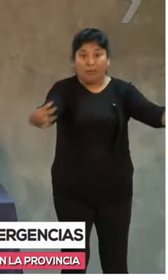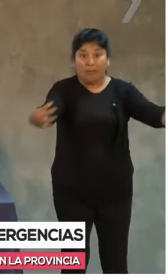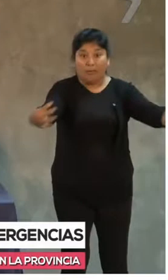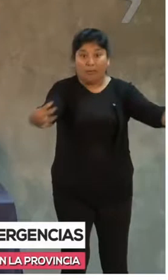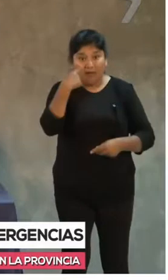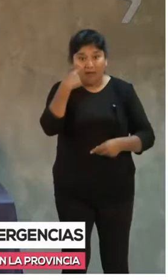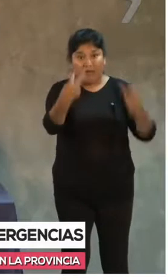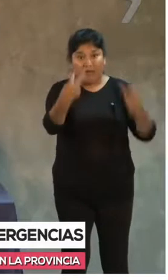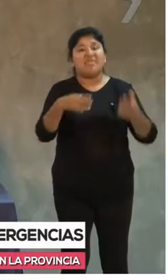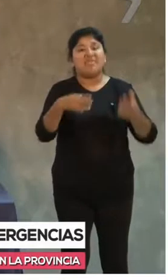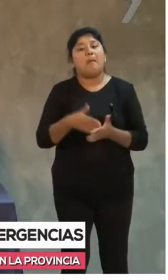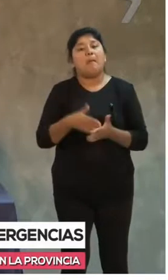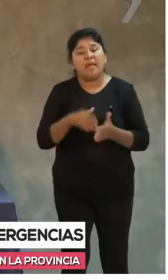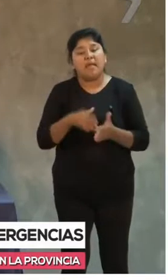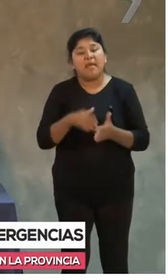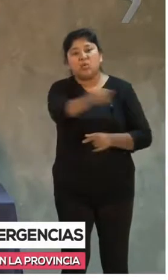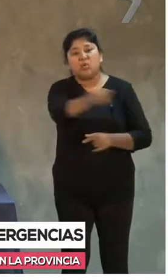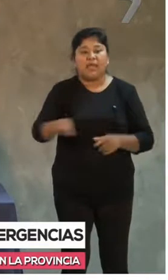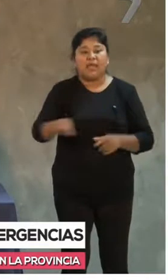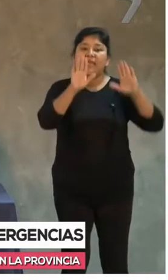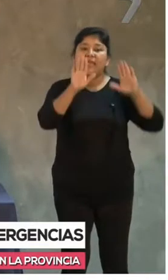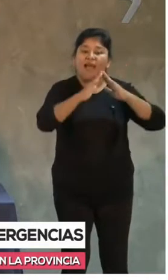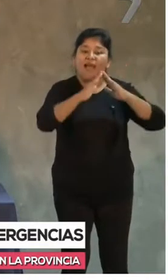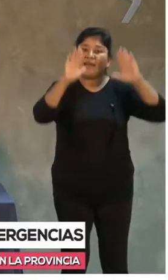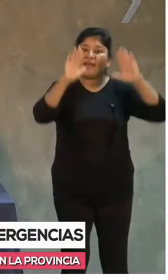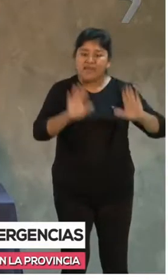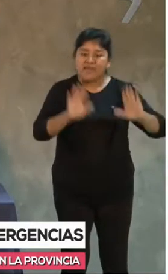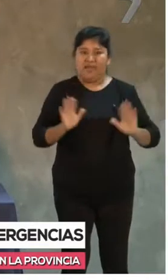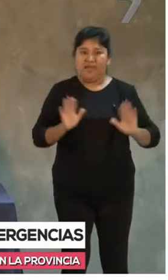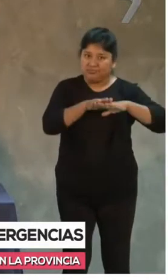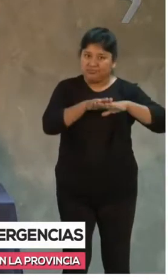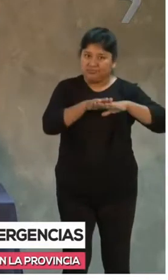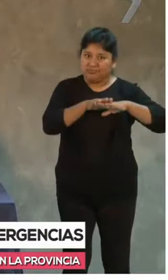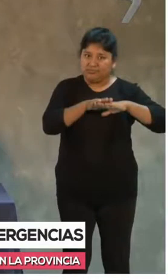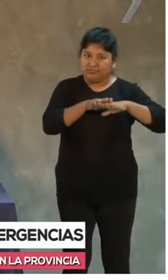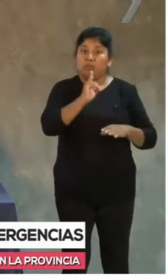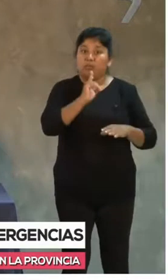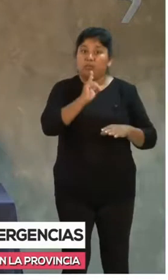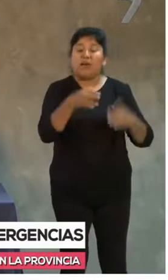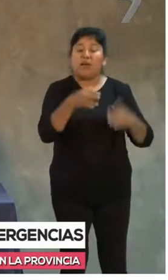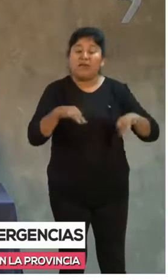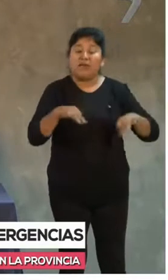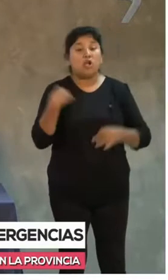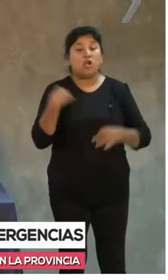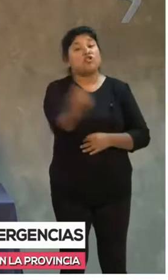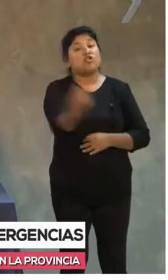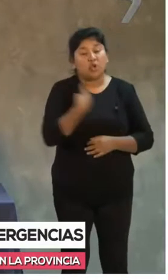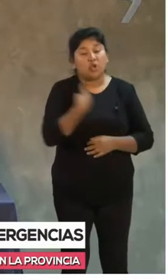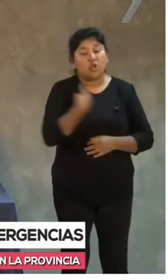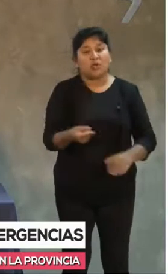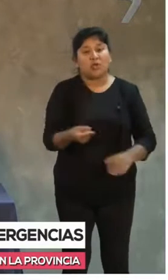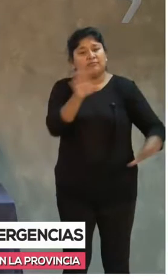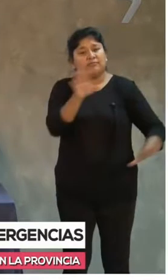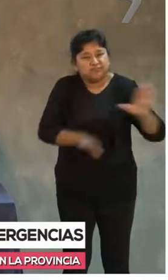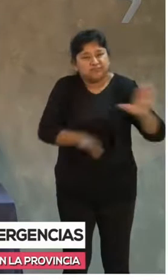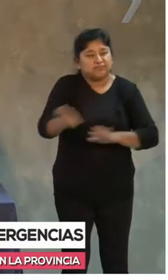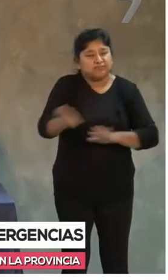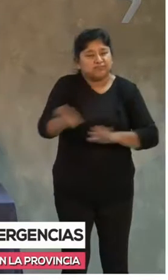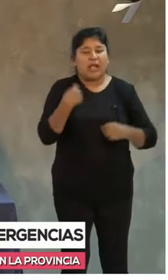depende de la gente que está en este momento en su casa. Si nosotros tratamos de extremar lo más posible las medidas que